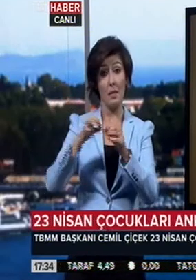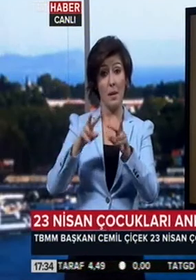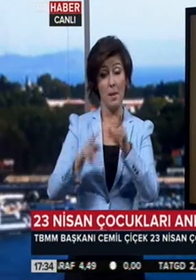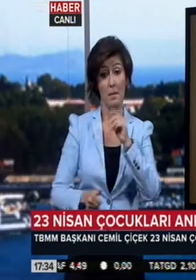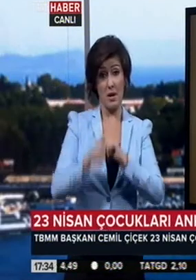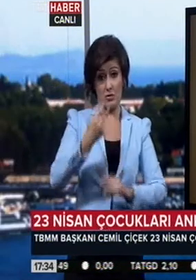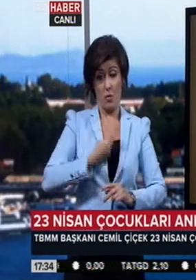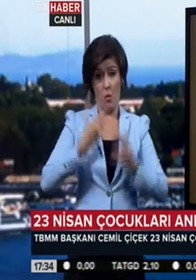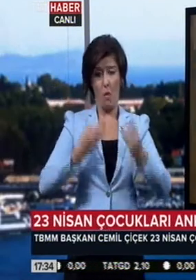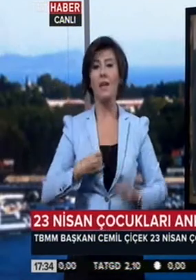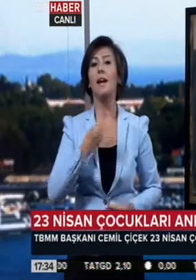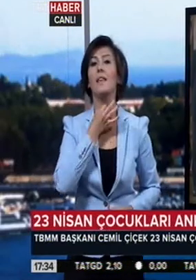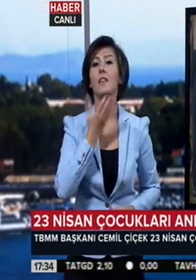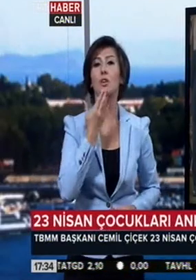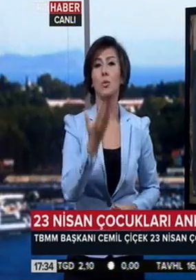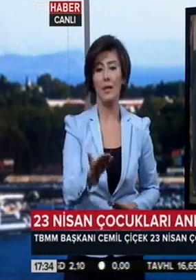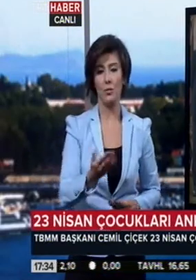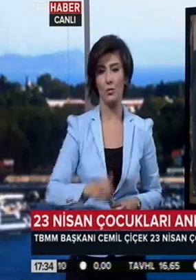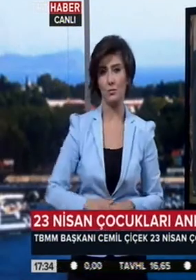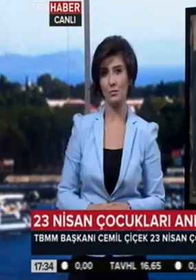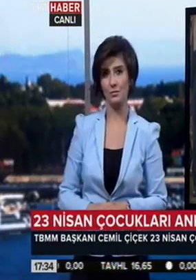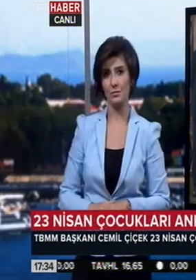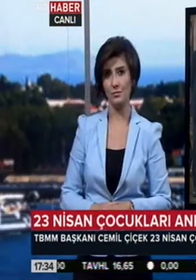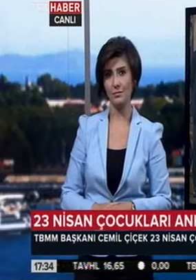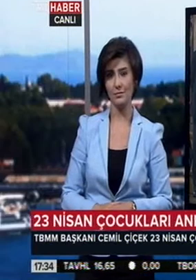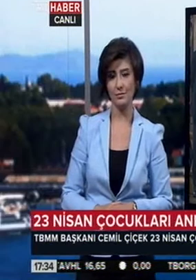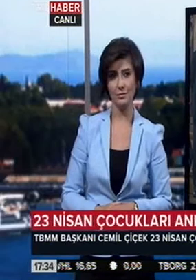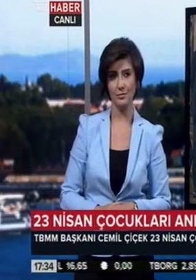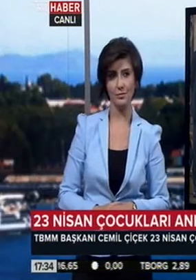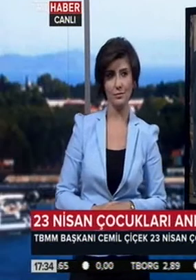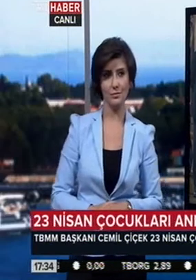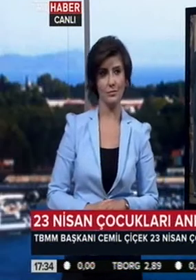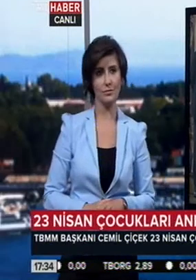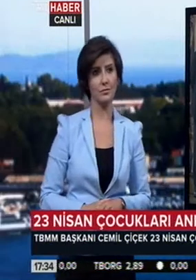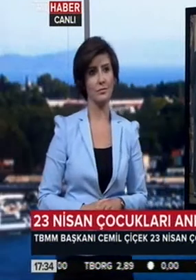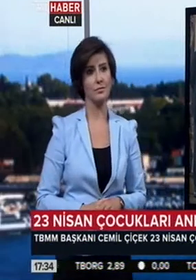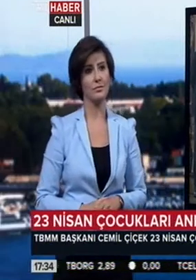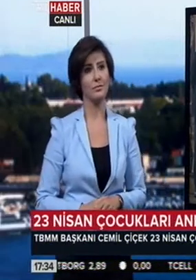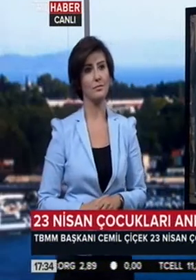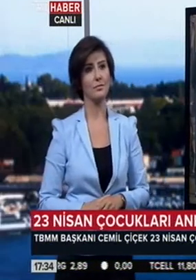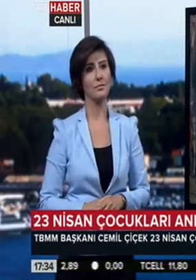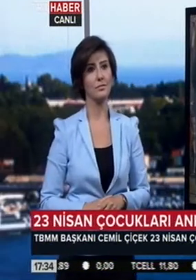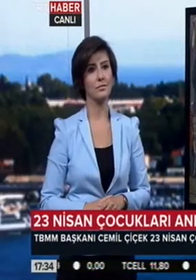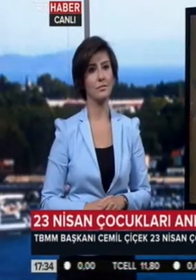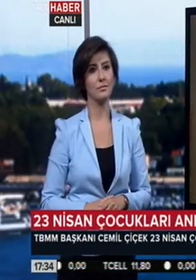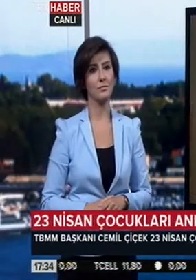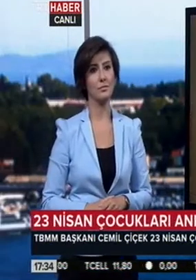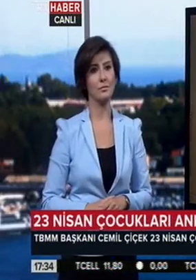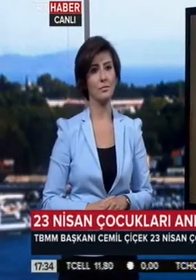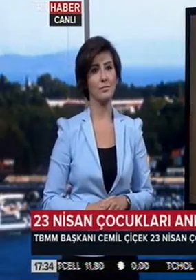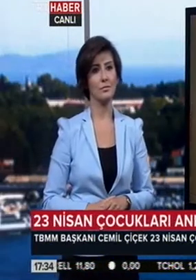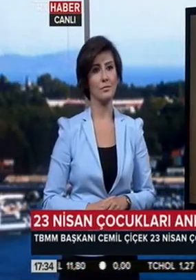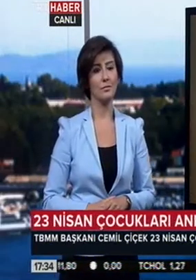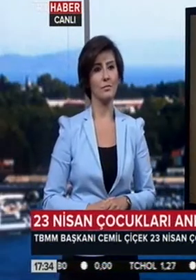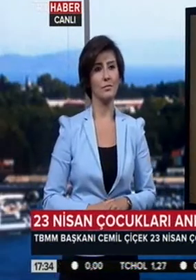Başkanı olarak teşekkür ediyorum. As the Speaker of the Parliament, I want to extend my gratitude to Turkish Radio and Television Director General Mr.